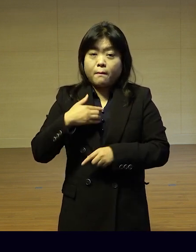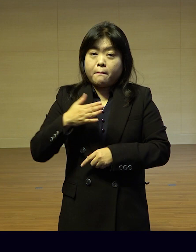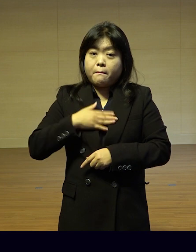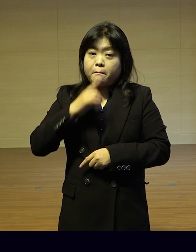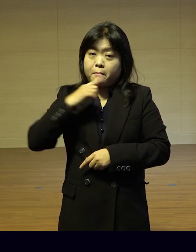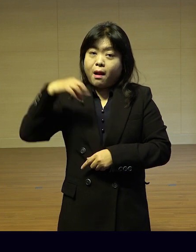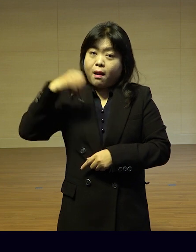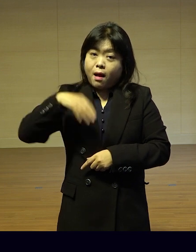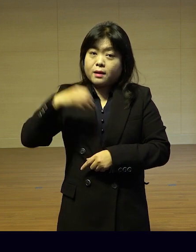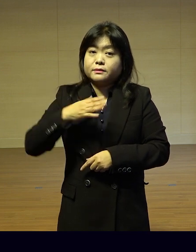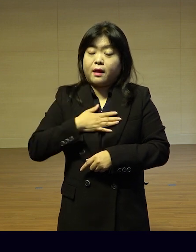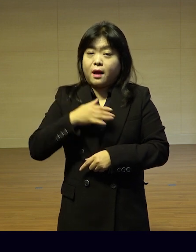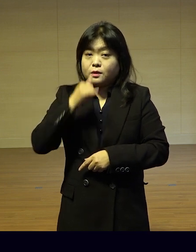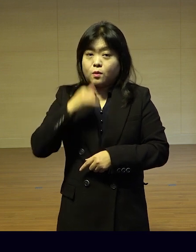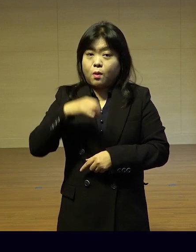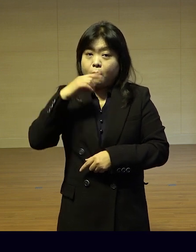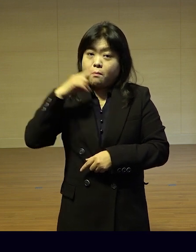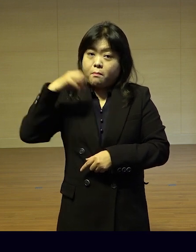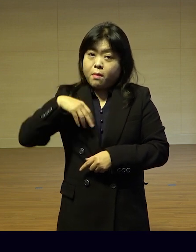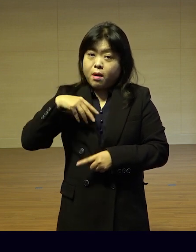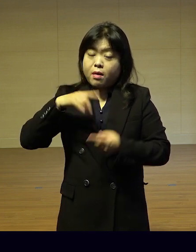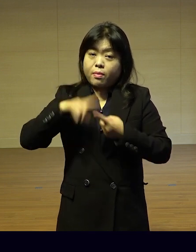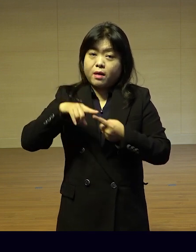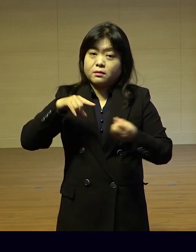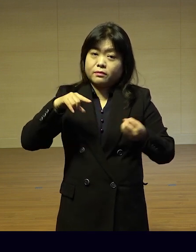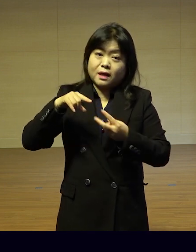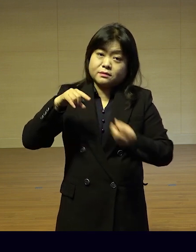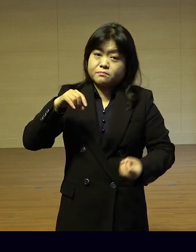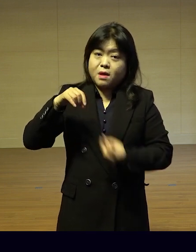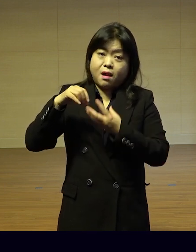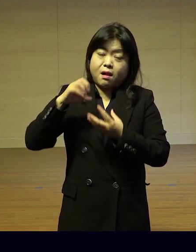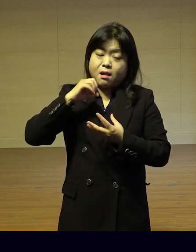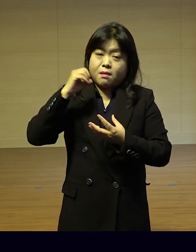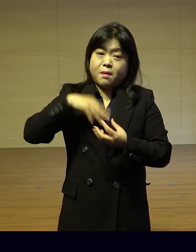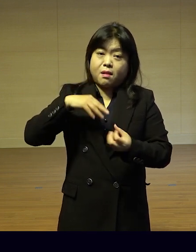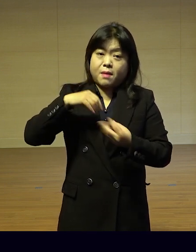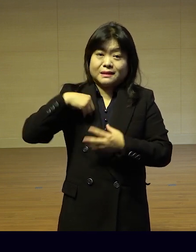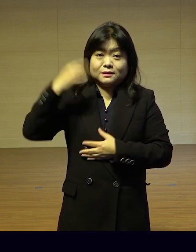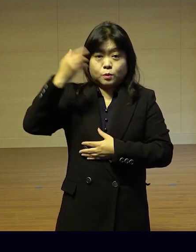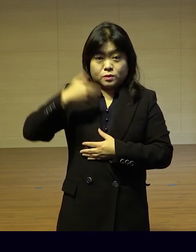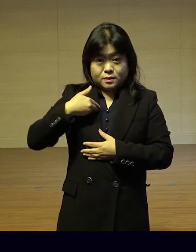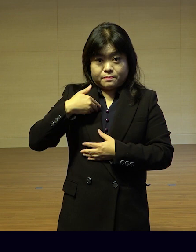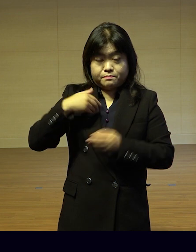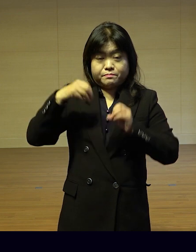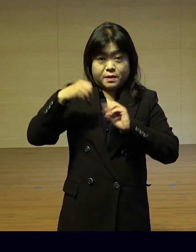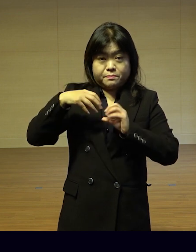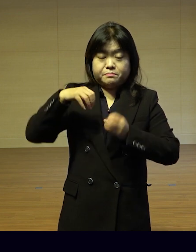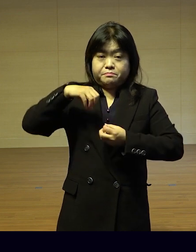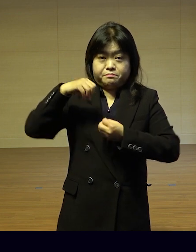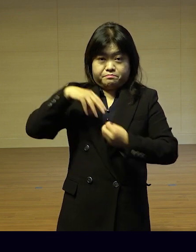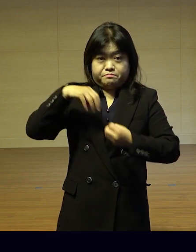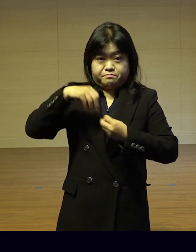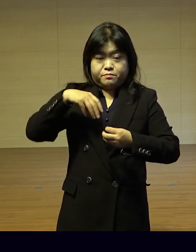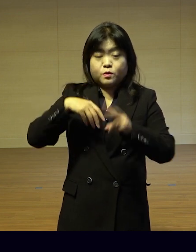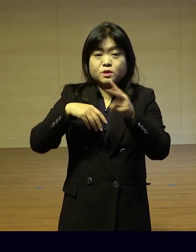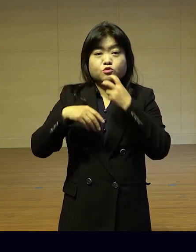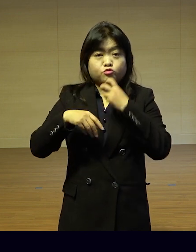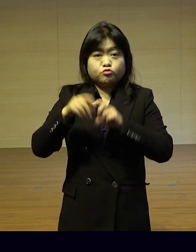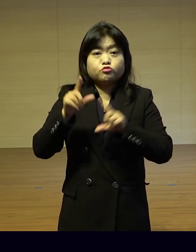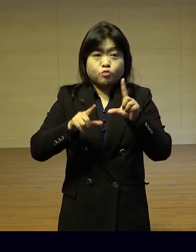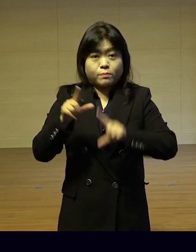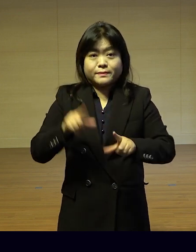내가 있고 그 말에 대해서 다시 자문자답하는 식으로 하는 이중 구조로 되어 있습니다.